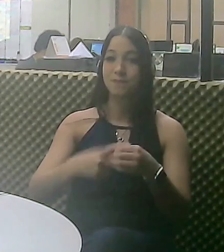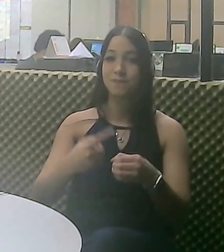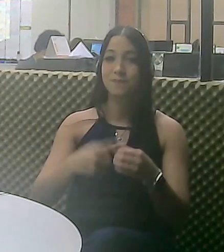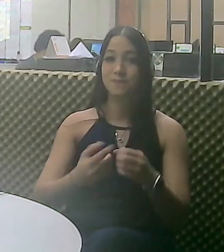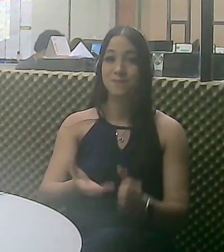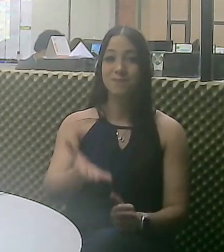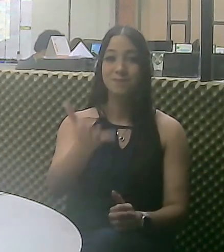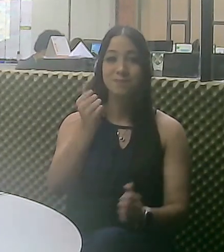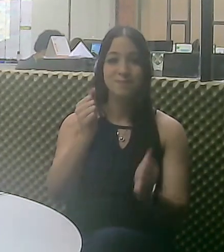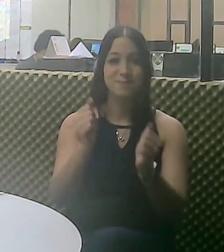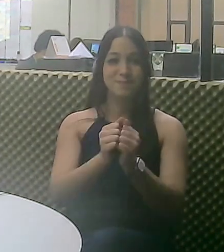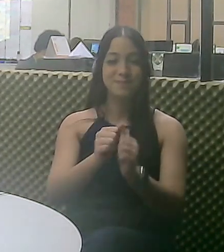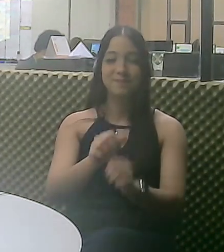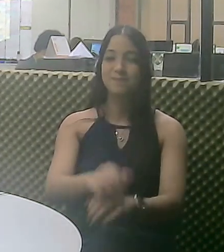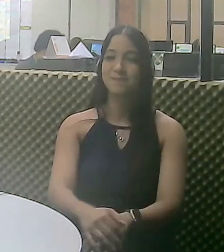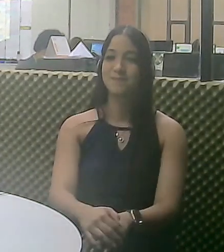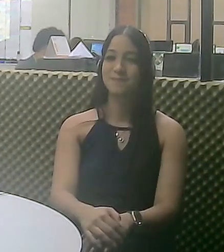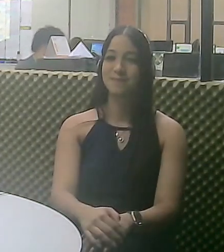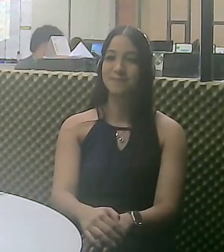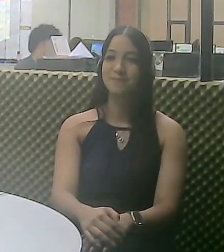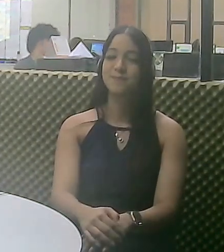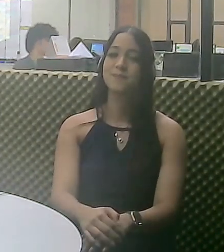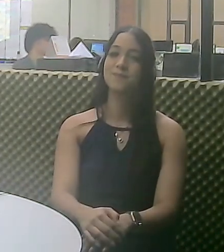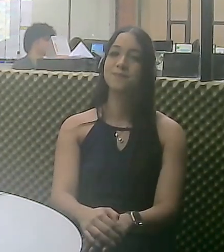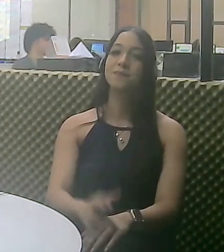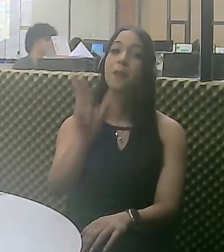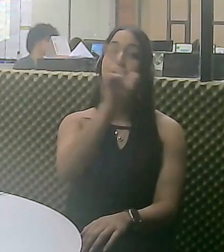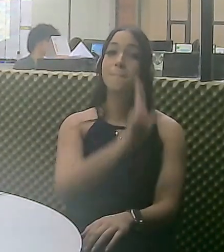nossa cidade vem com a gente